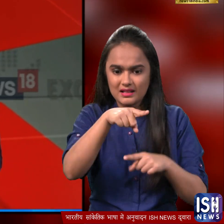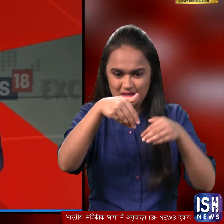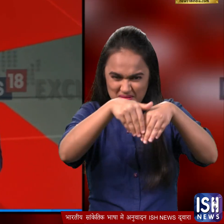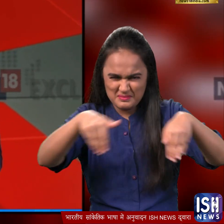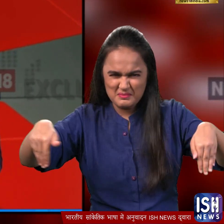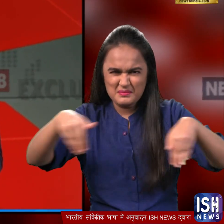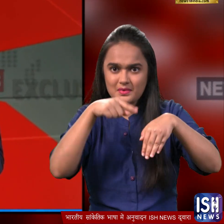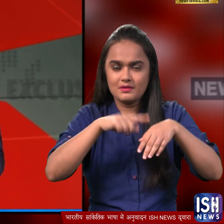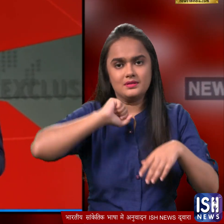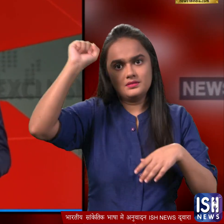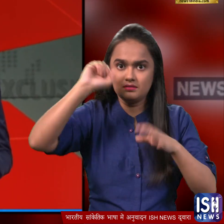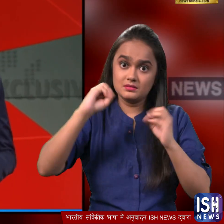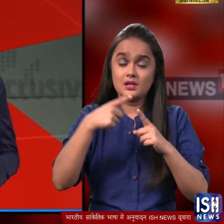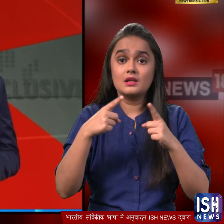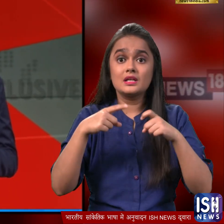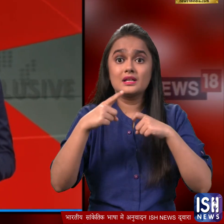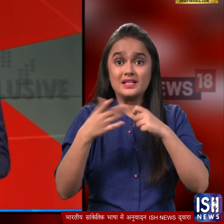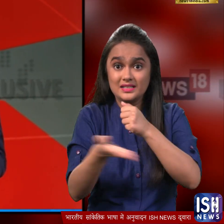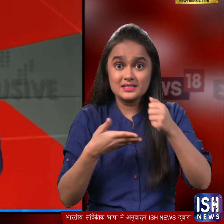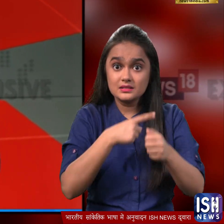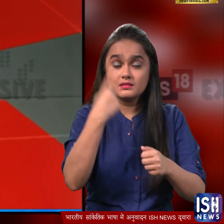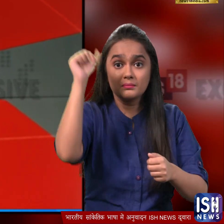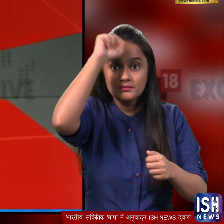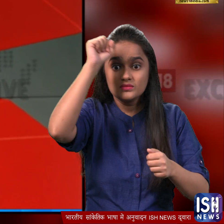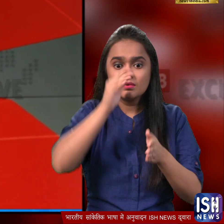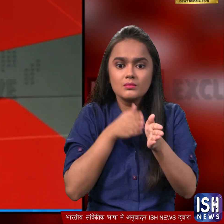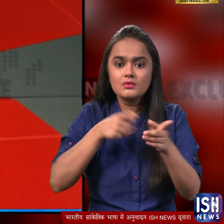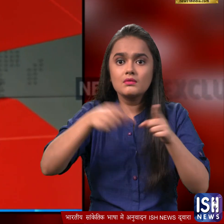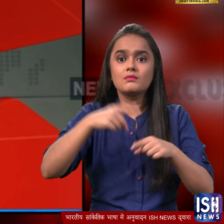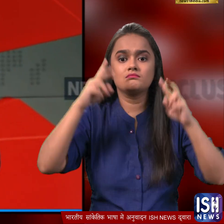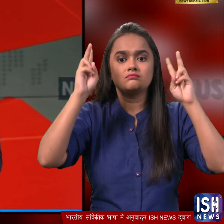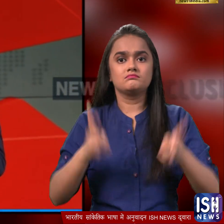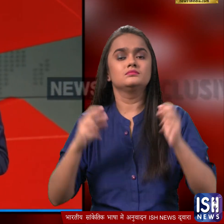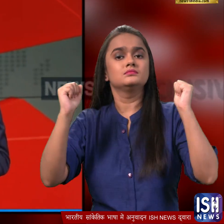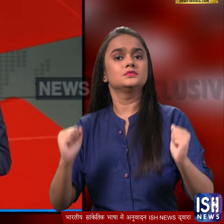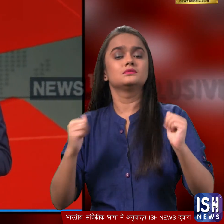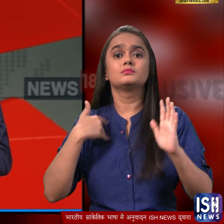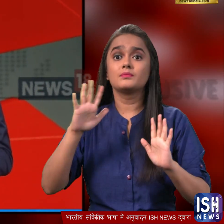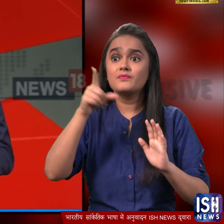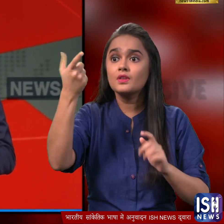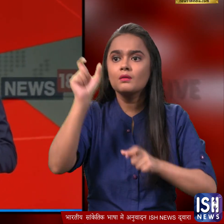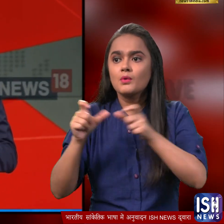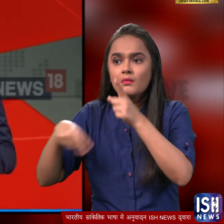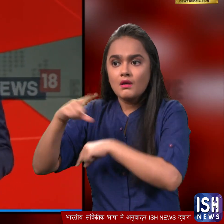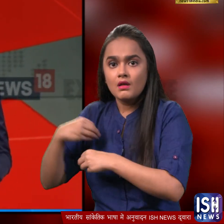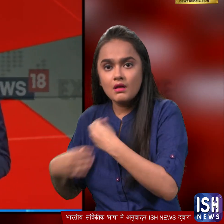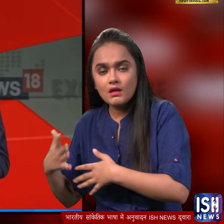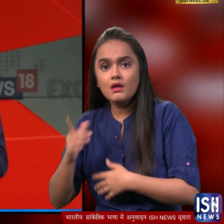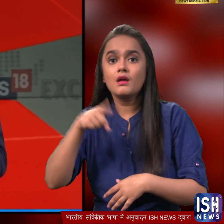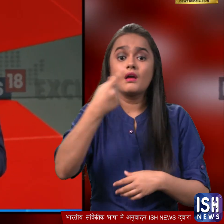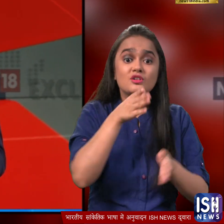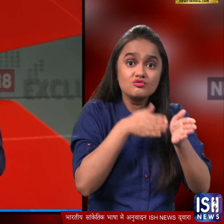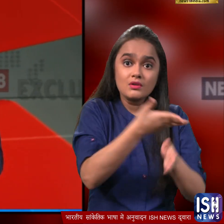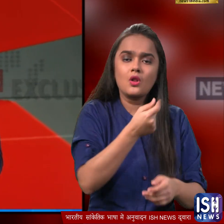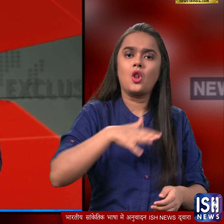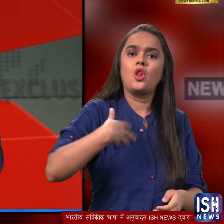कि दिल्ली बॉर्डर पर धरना शुरू करने से पहले किसान संगठनों ने पंजाब में रेल पटरियों पर डेरा डाल रखा था, जिनकी वजह से सिर्फ यात्रियों को